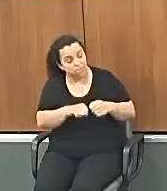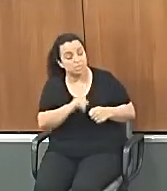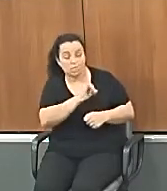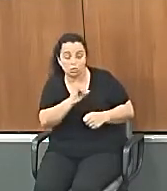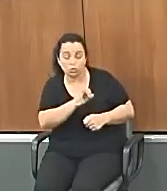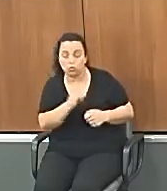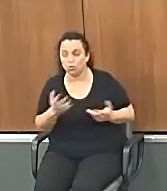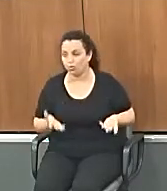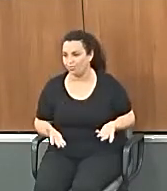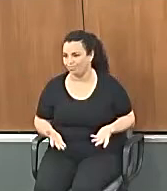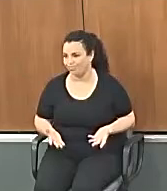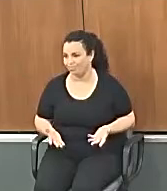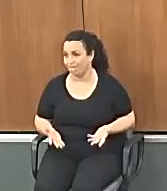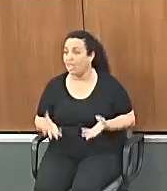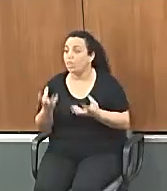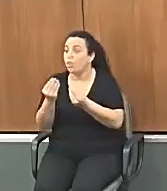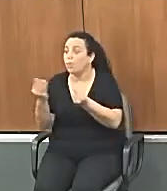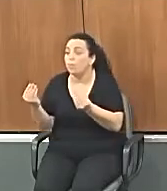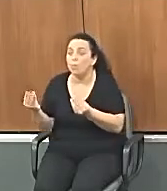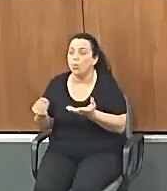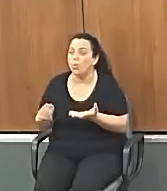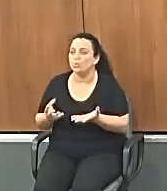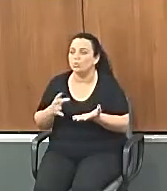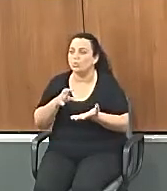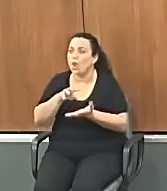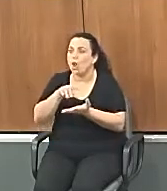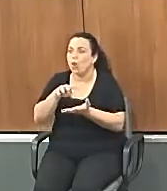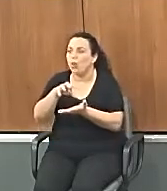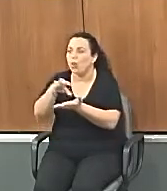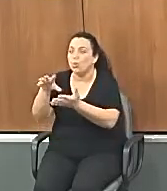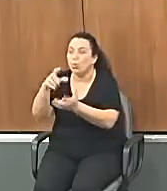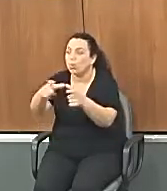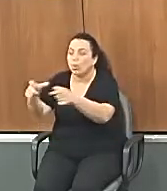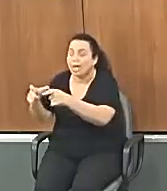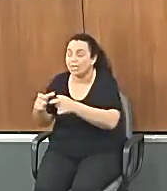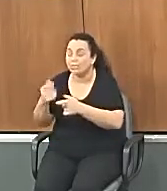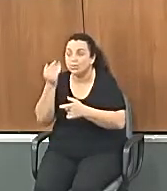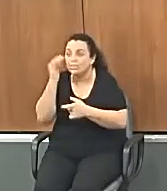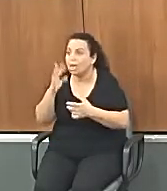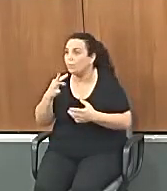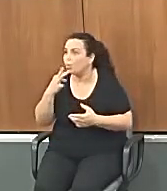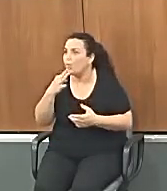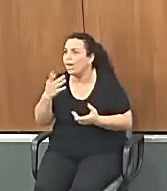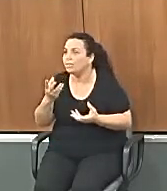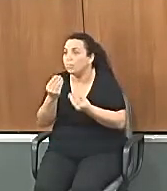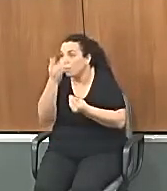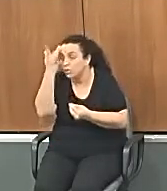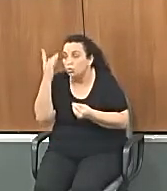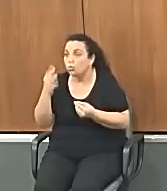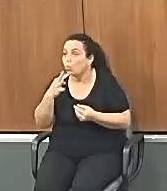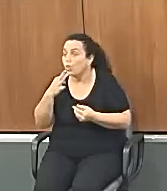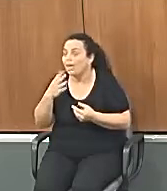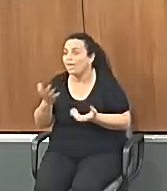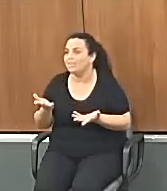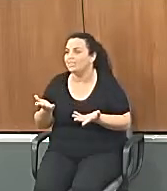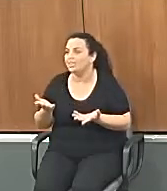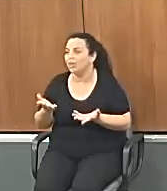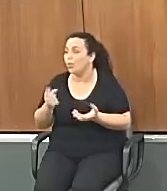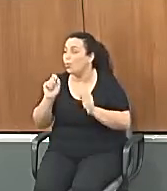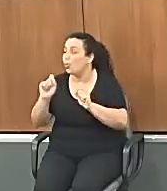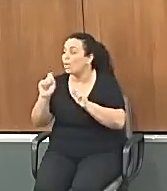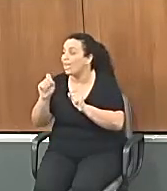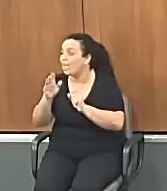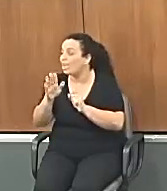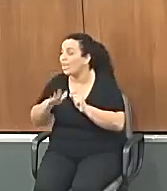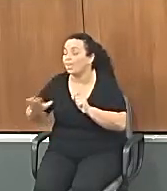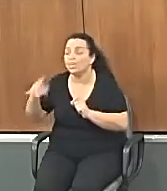diferença do intérprete para o instrutor a criança ela precisa primeiro de um instrutor de libras ela tem